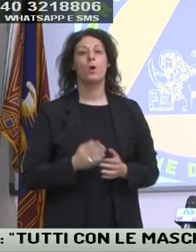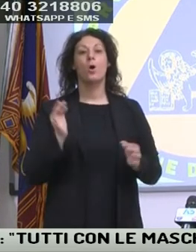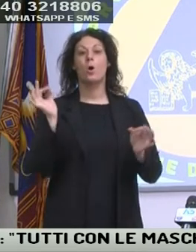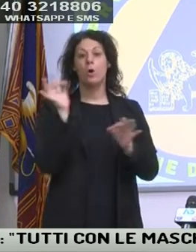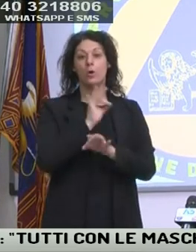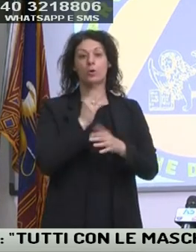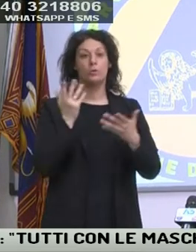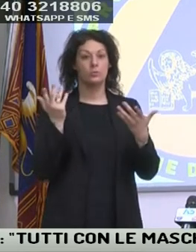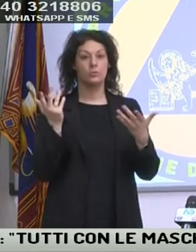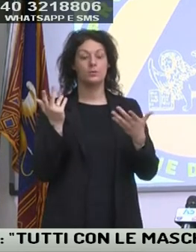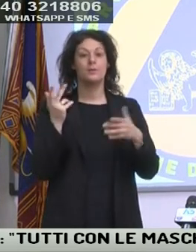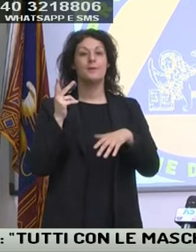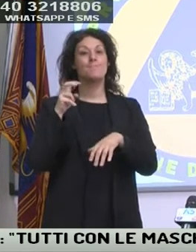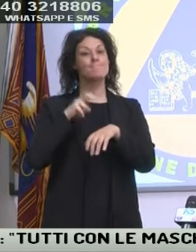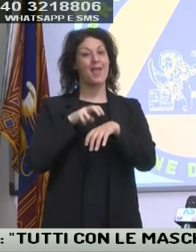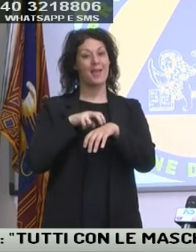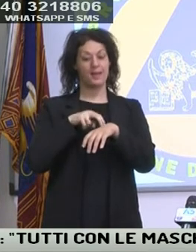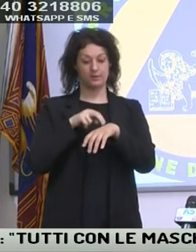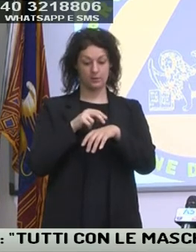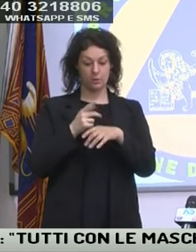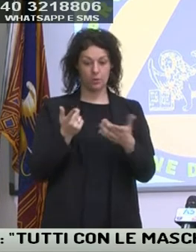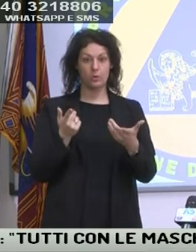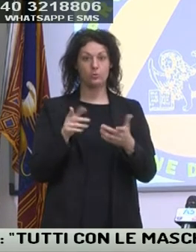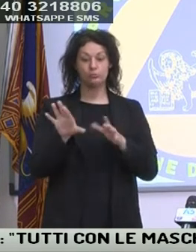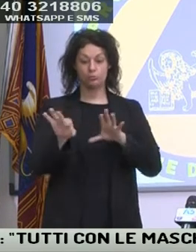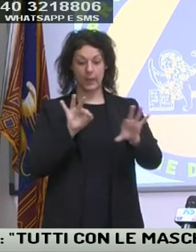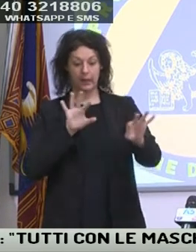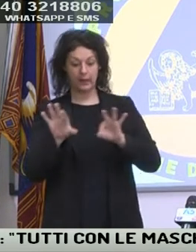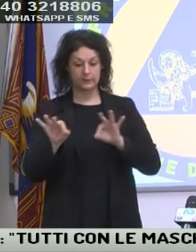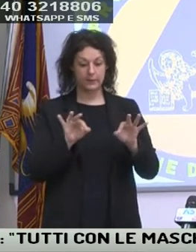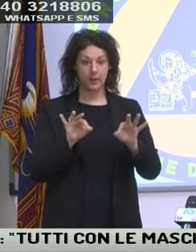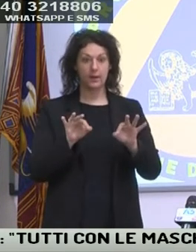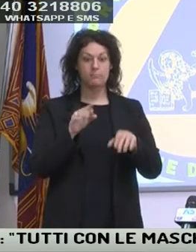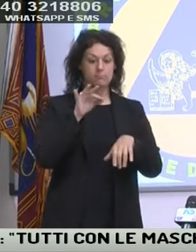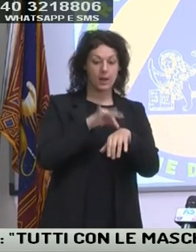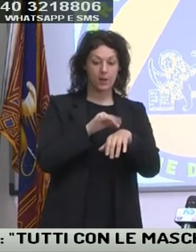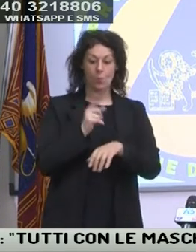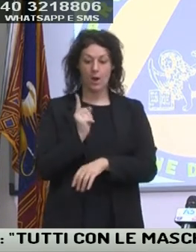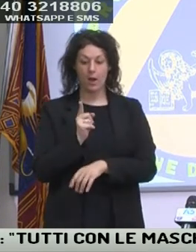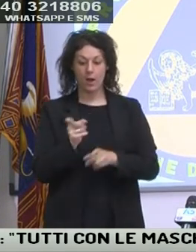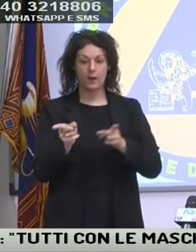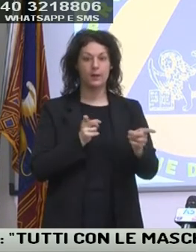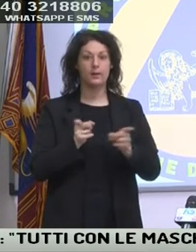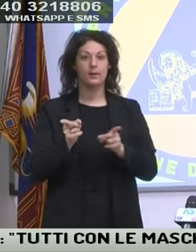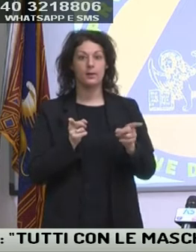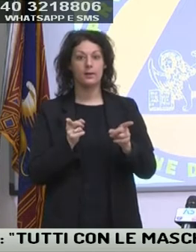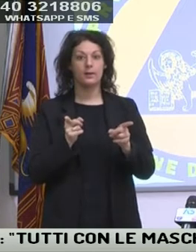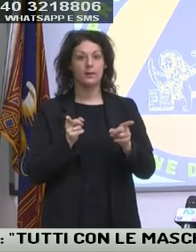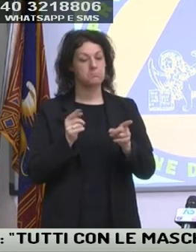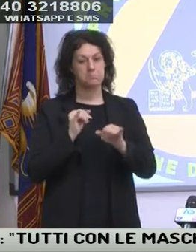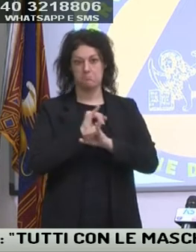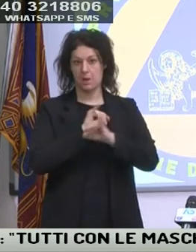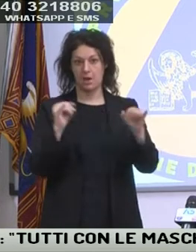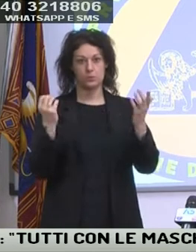medico si sia trovato nella condizione di dover decidere se prendere in carico un paziente in terapia intensiva oppure no, perché non